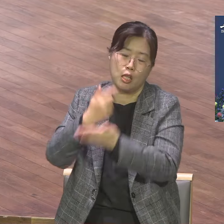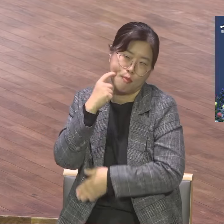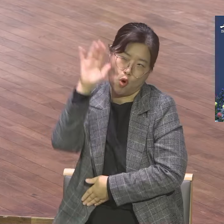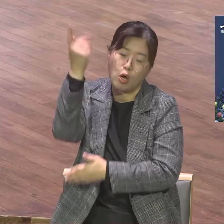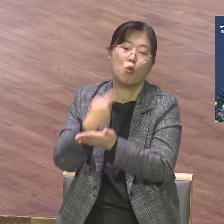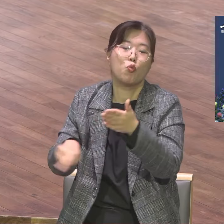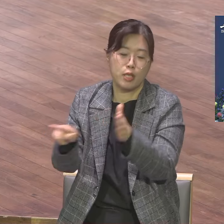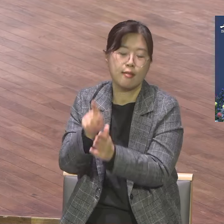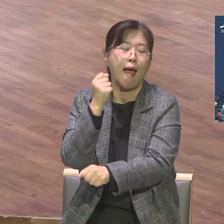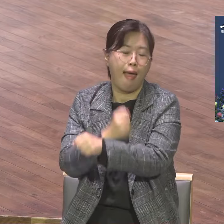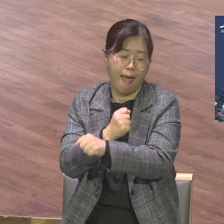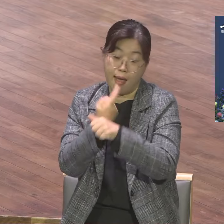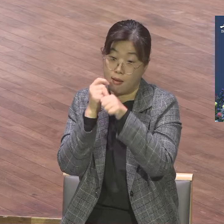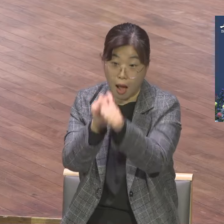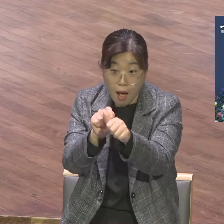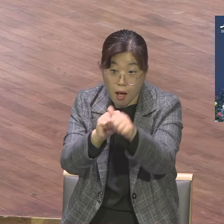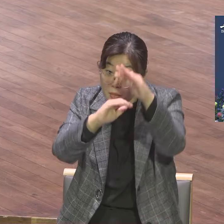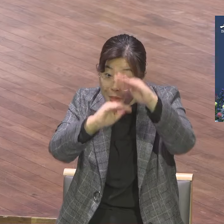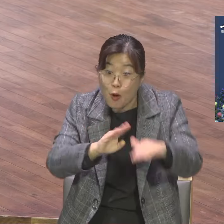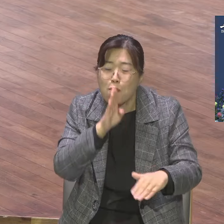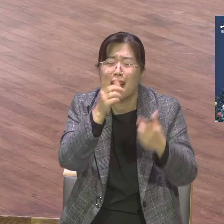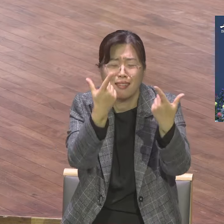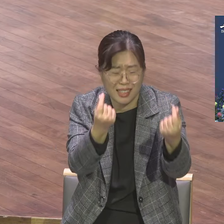영광을 위하여 하라.